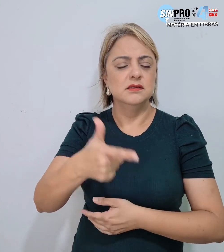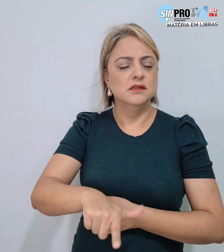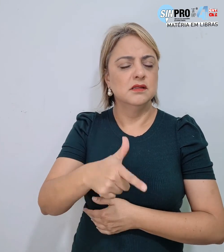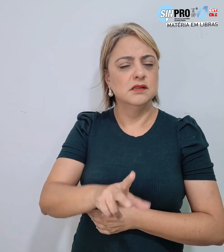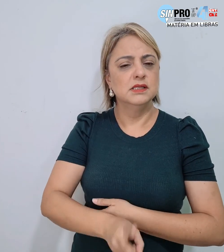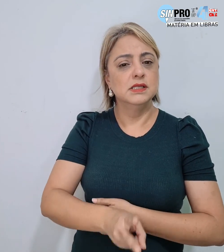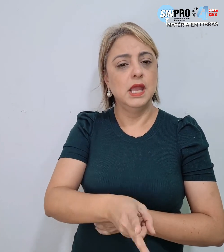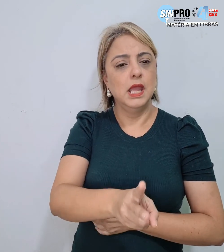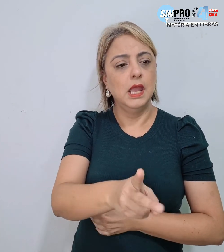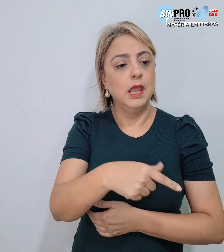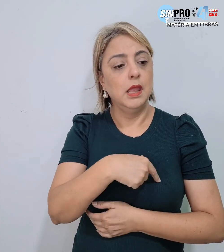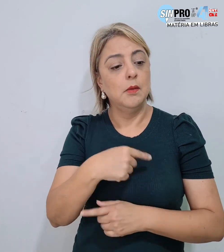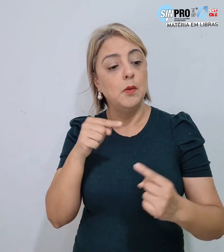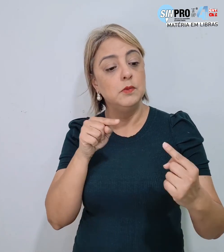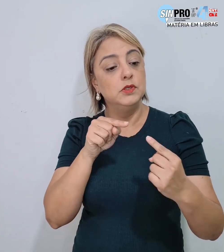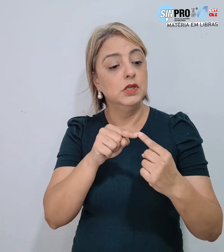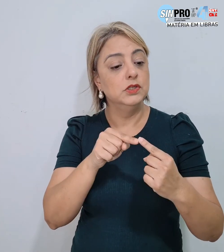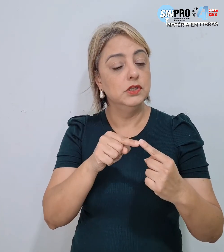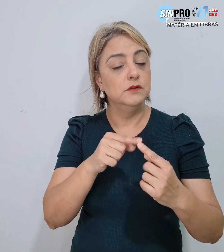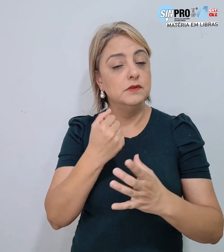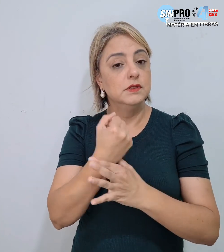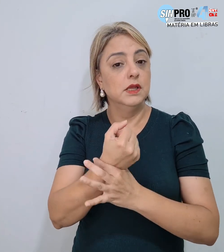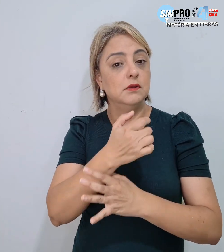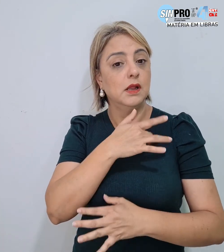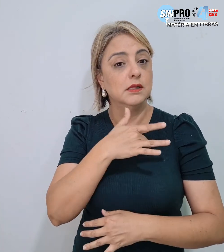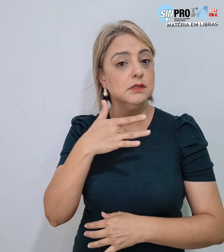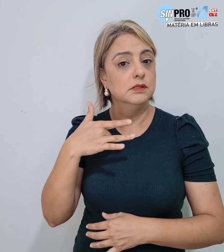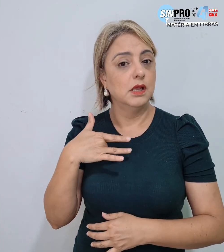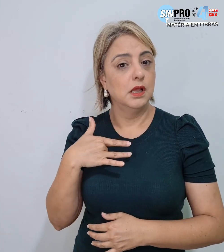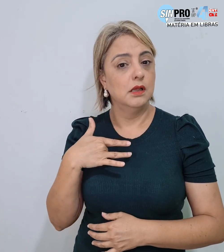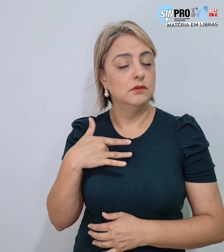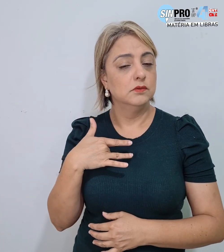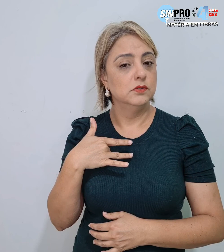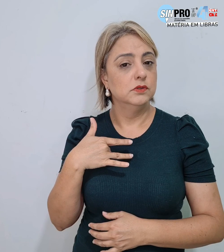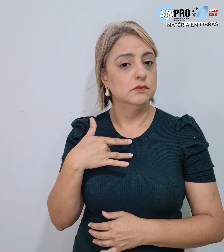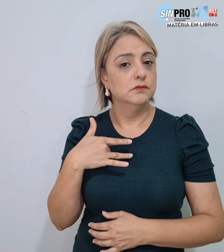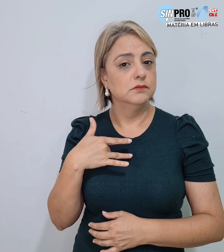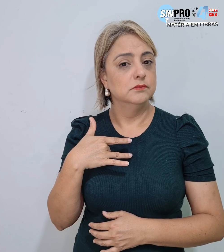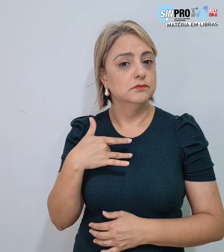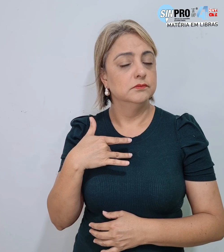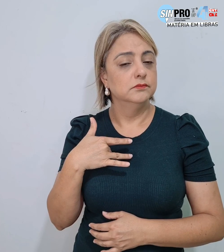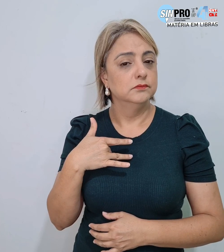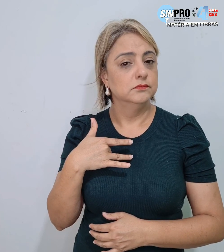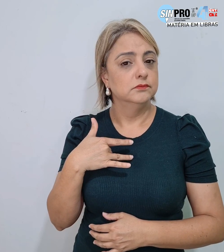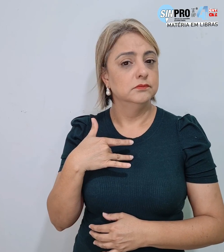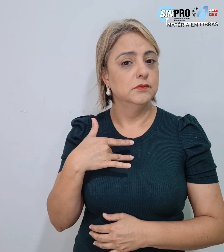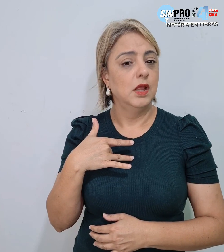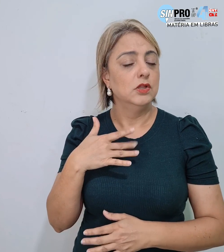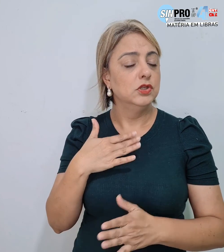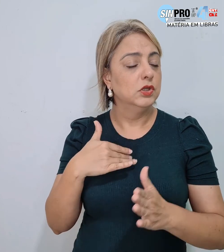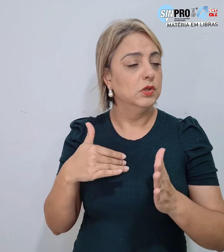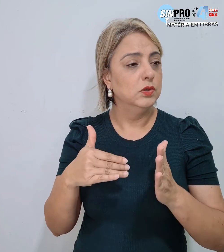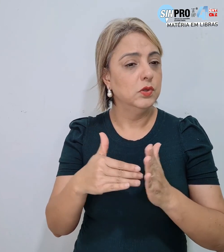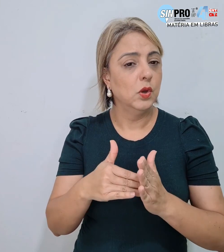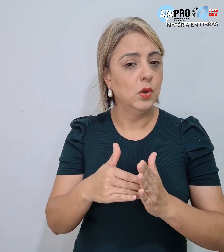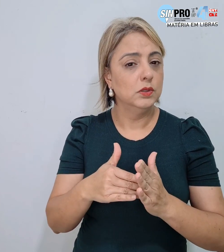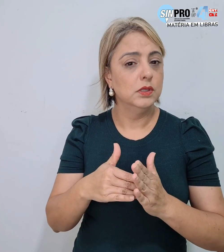a visão do manter a saúde Oi e a segurança e de todos os